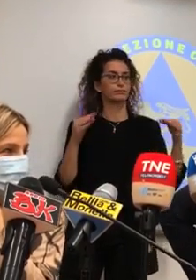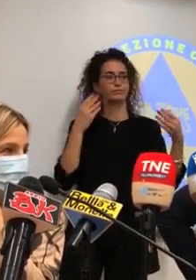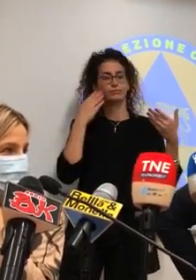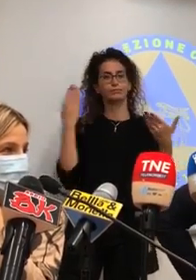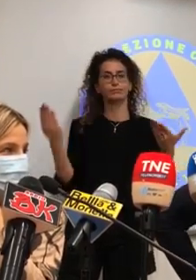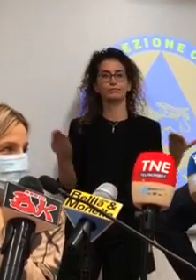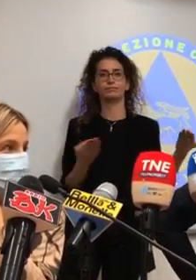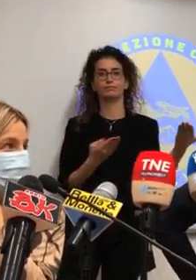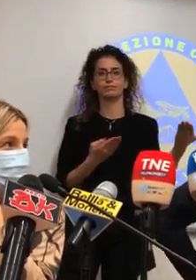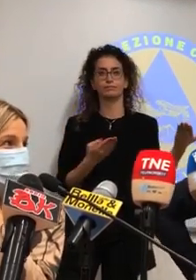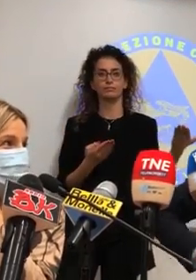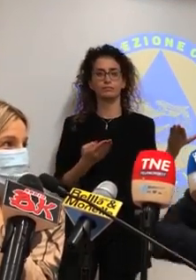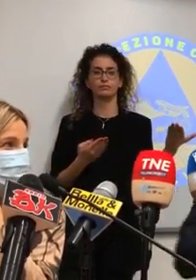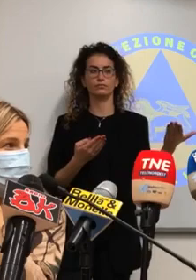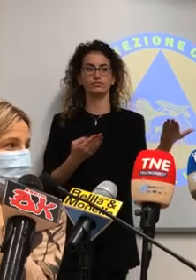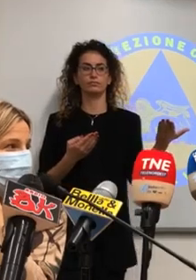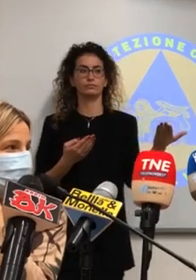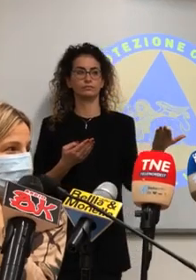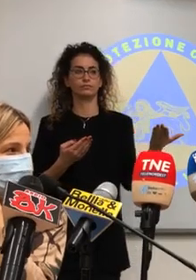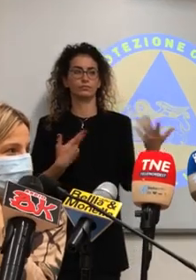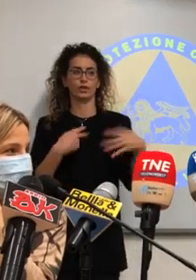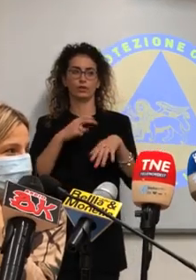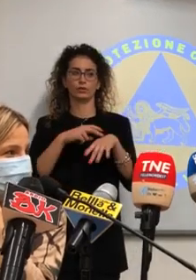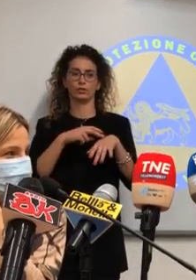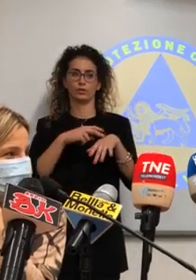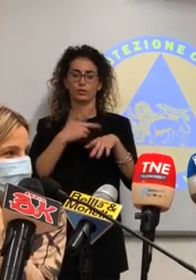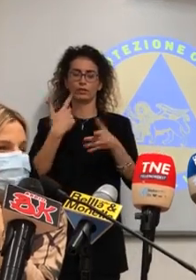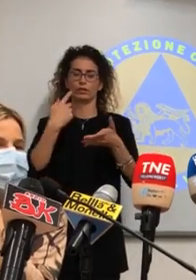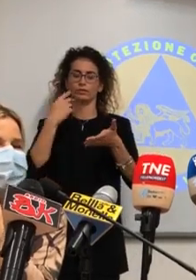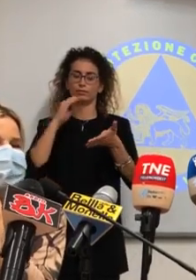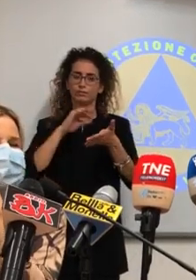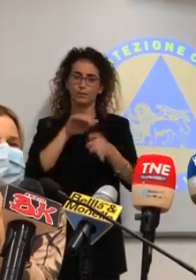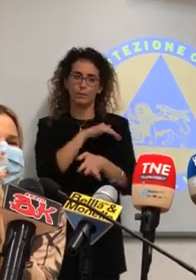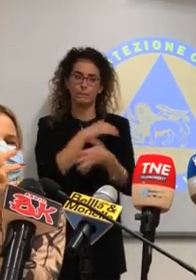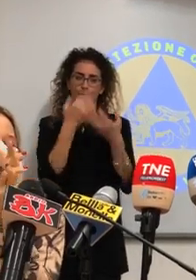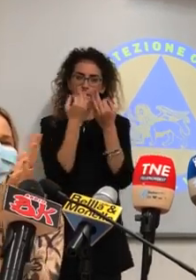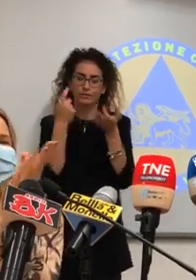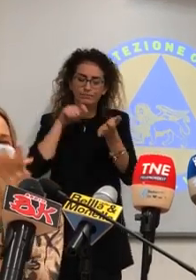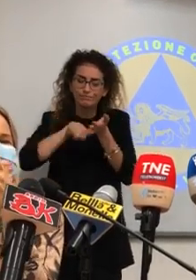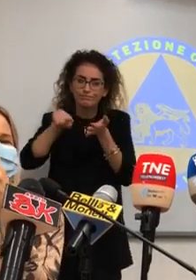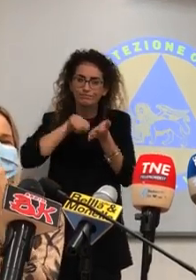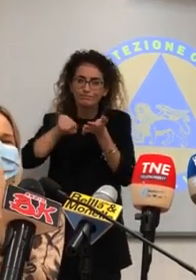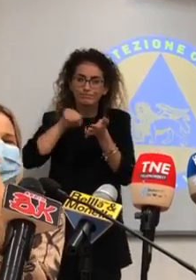guardate. Dottoressa, come una brava studentessa, era sottolineato tutto messo tutte le cose.